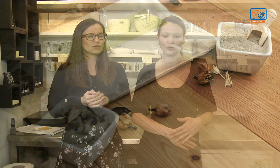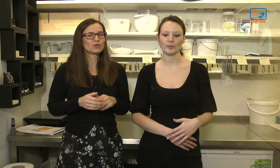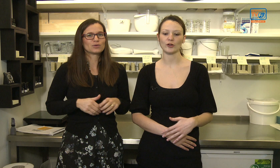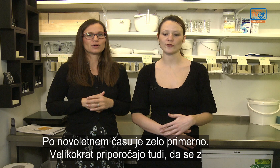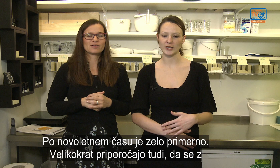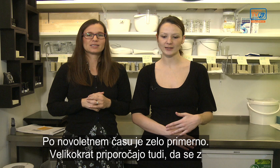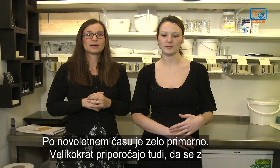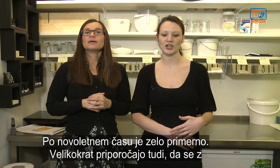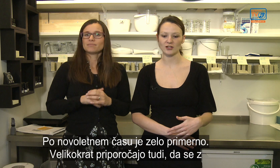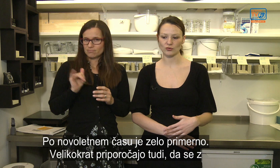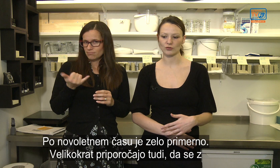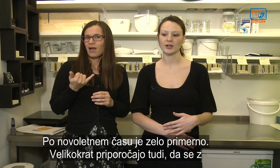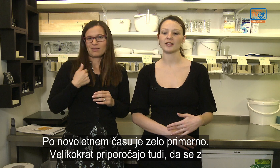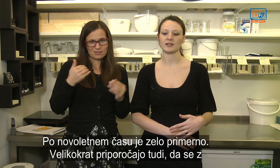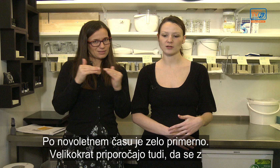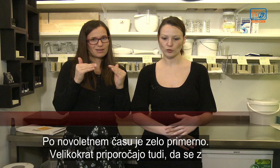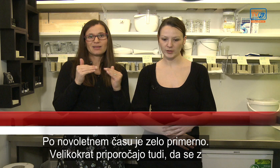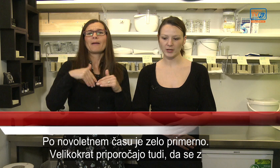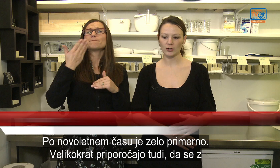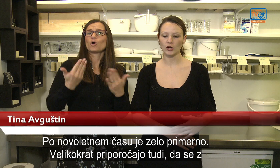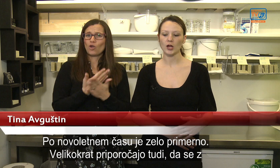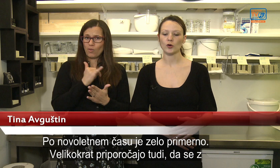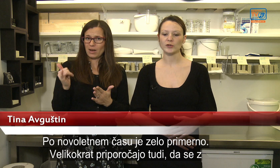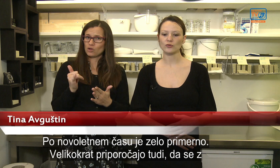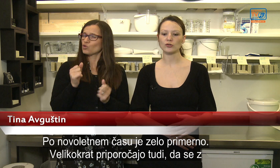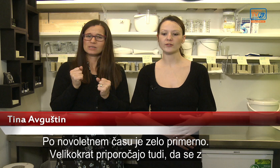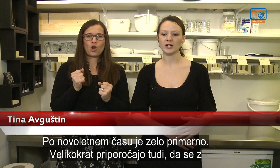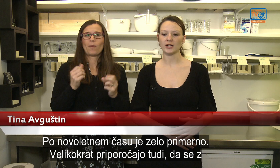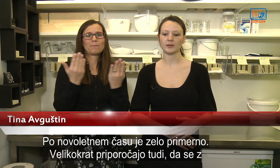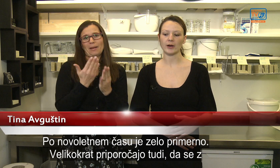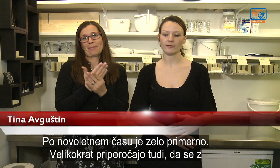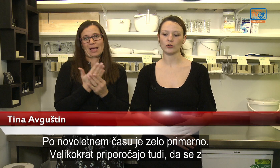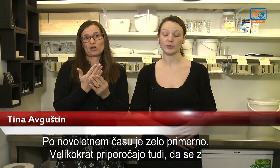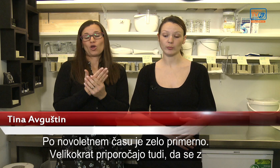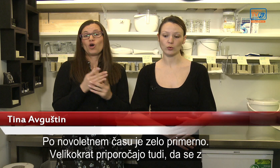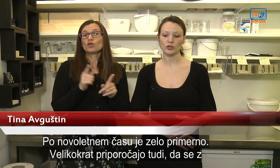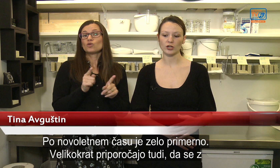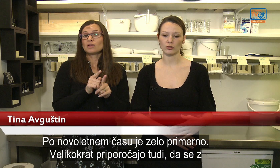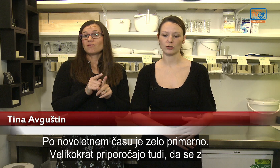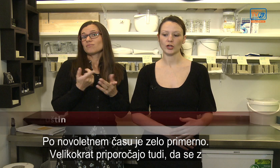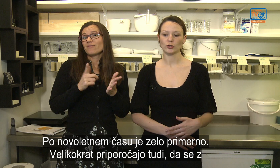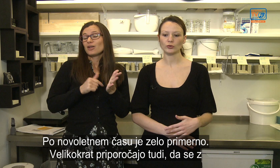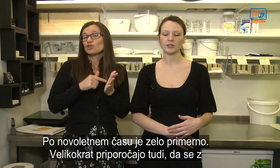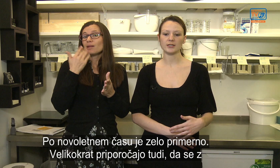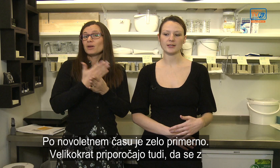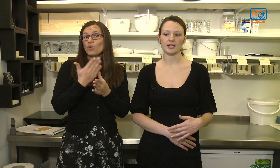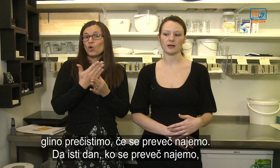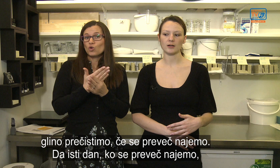Po novoletnem času je zelo primerno. V bistvu zelo velikokrat pravijo, priporočajo tudi, da se z